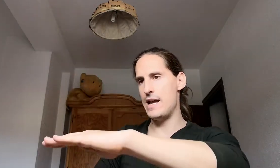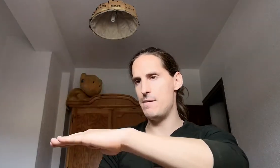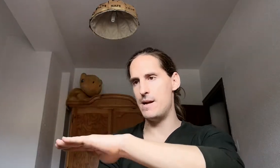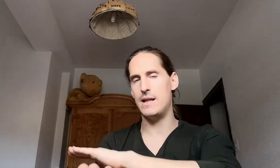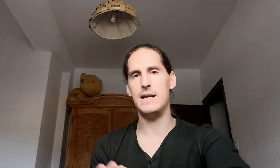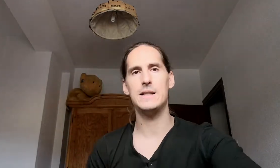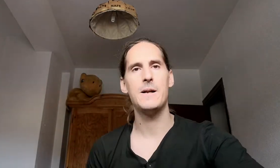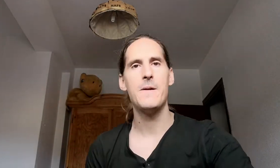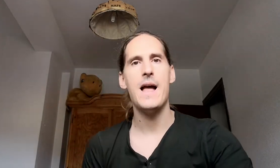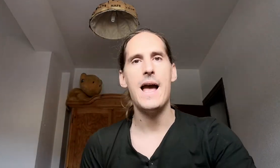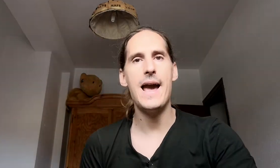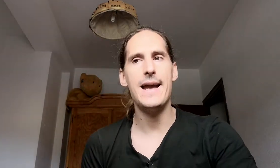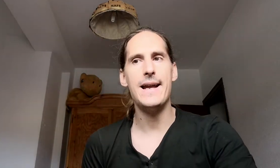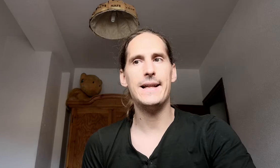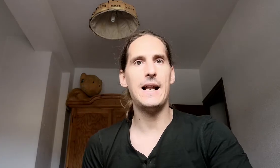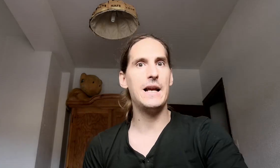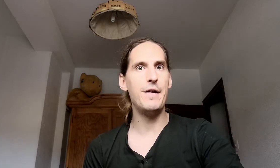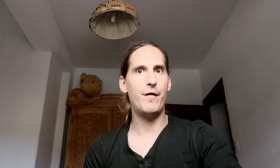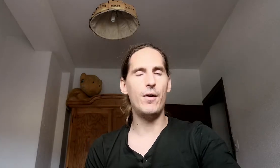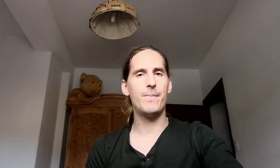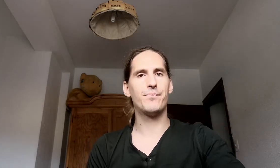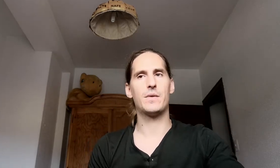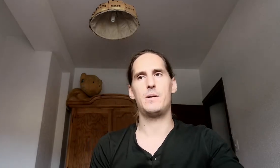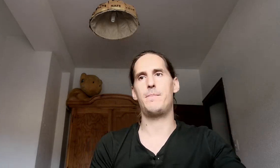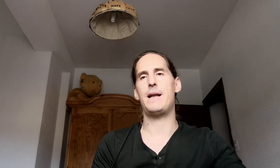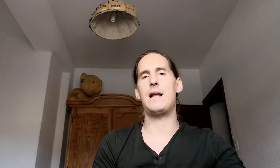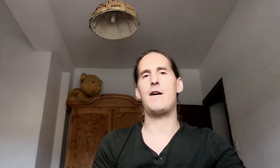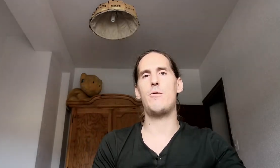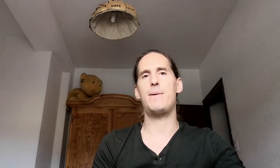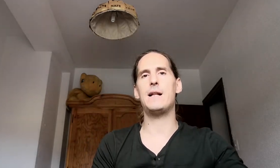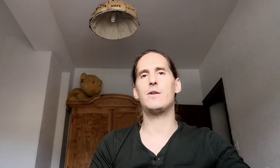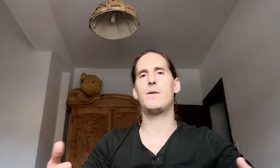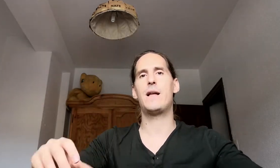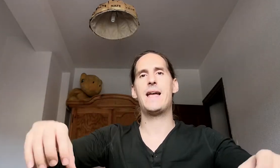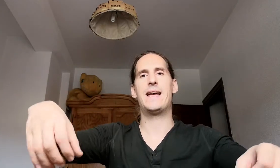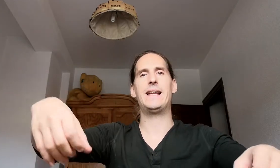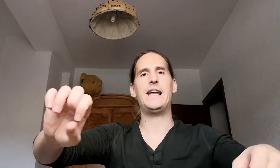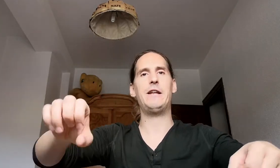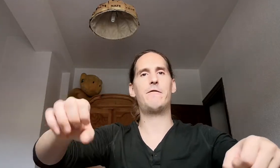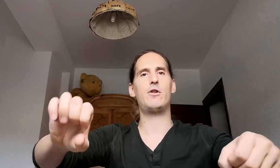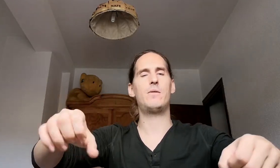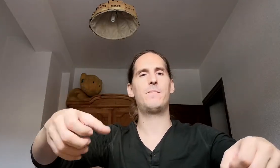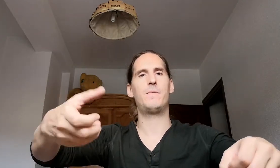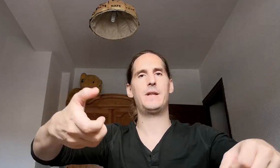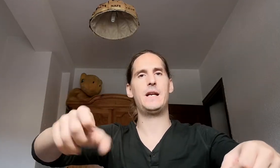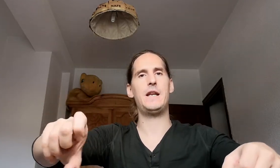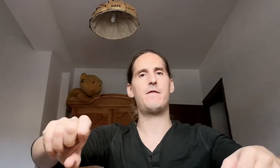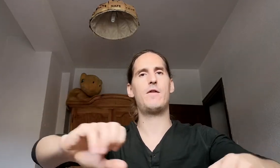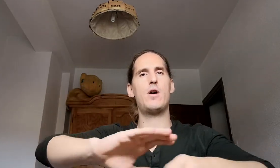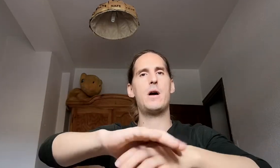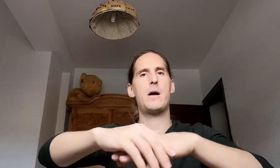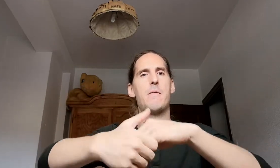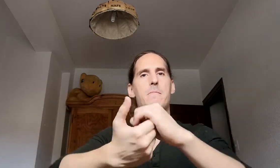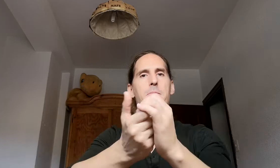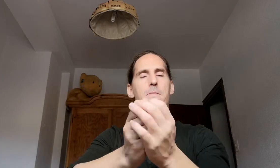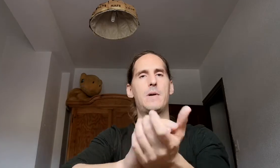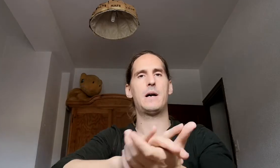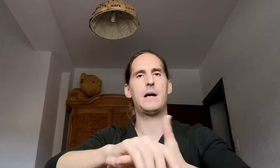y metes. Está el grifo para lavar los platos. Grifo, grifo.